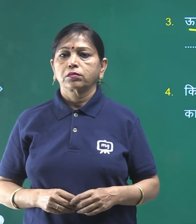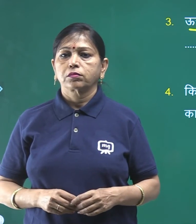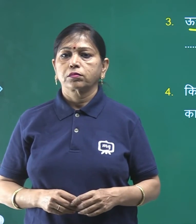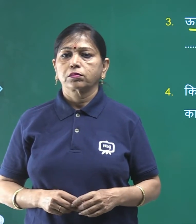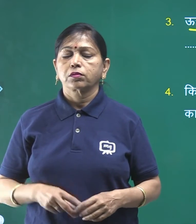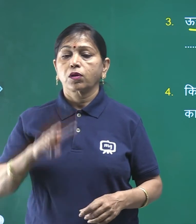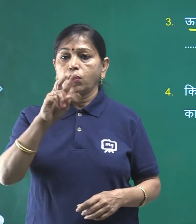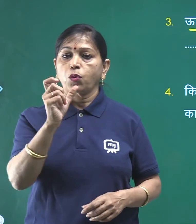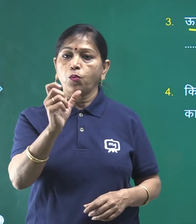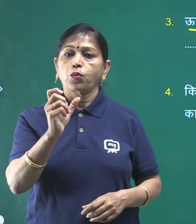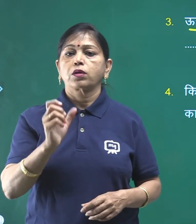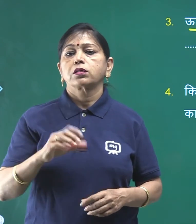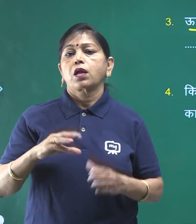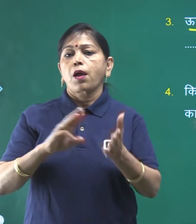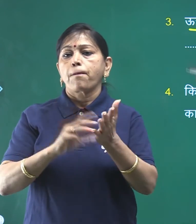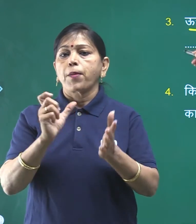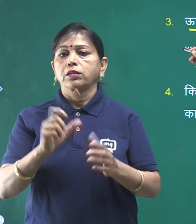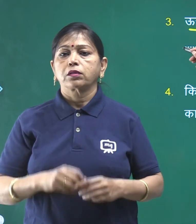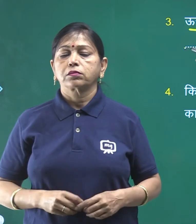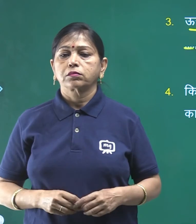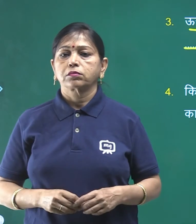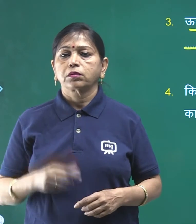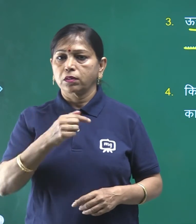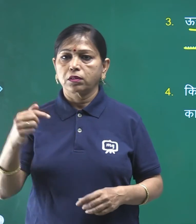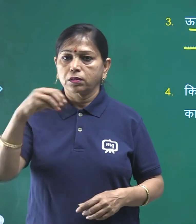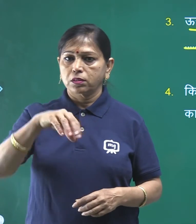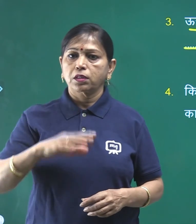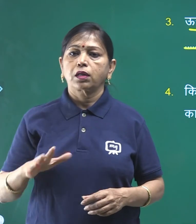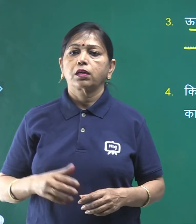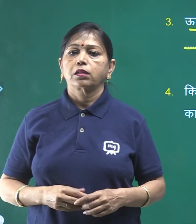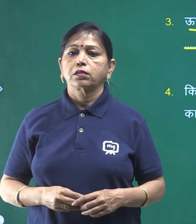व्यावसायिक मात्रक रिक्त स्थान है